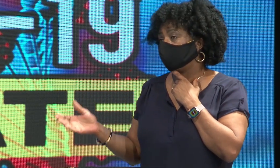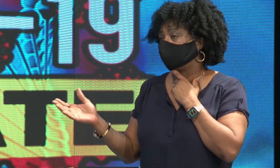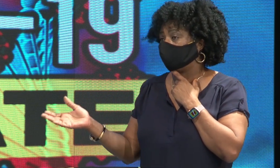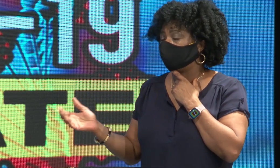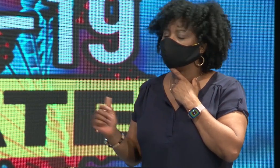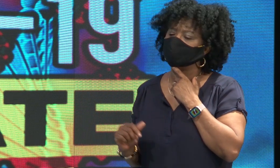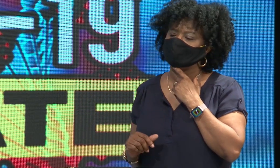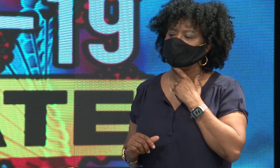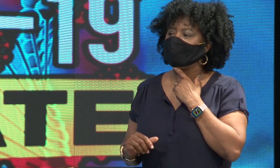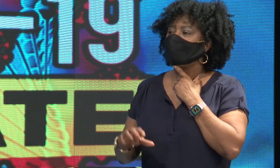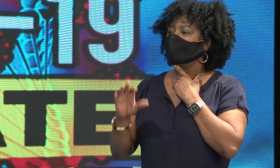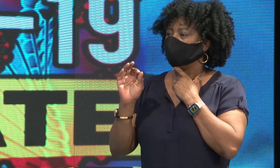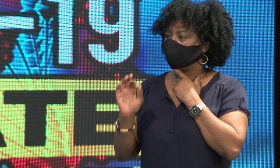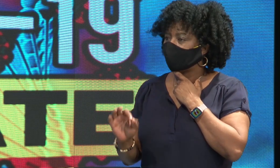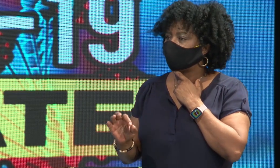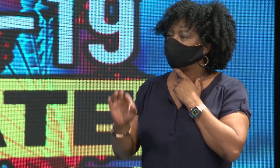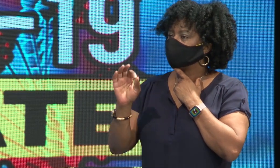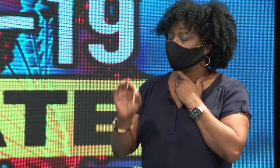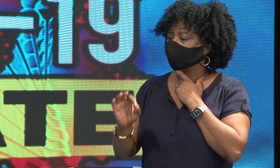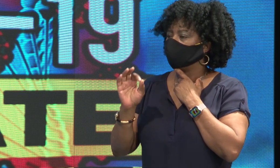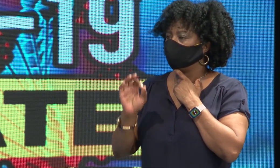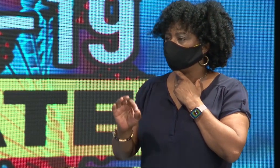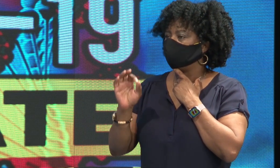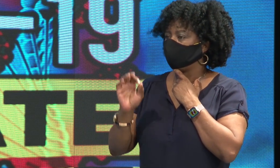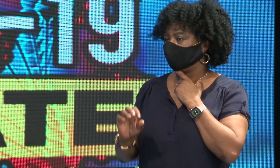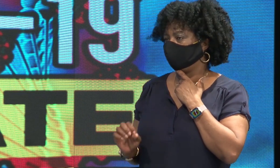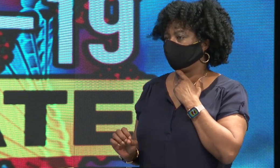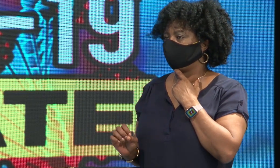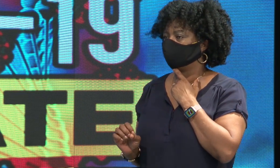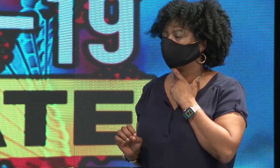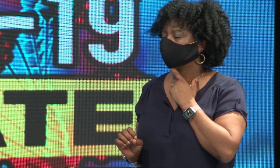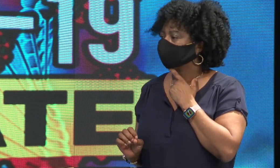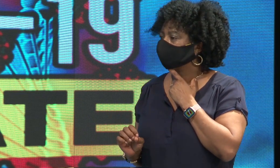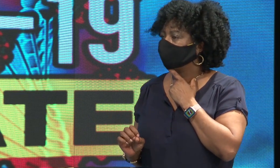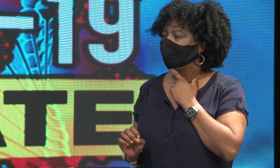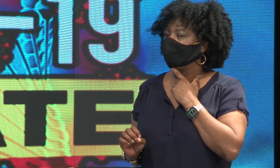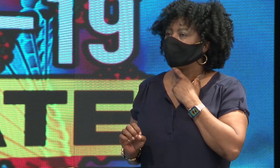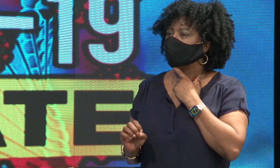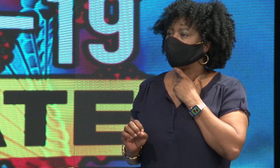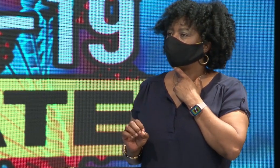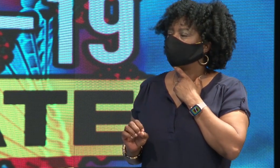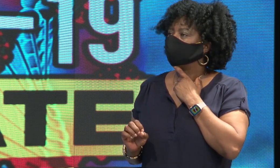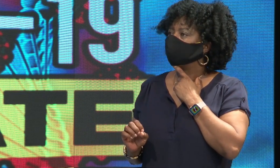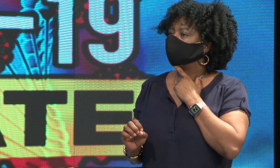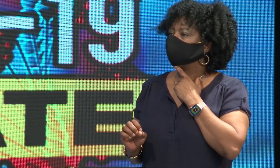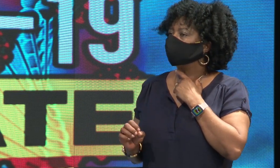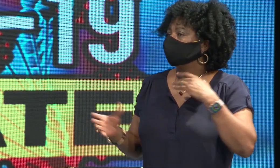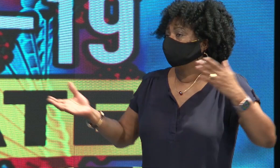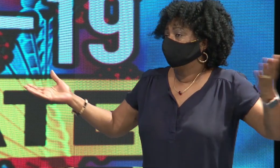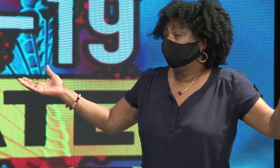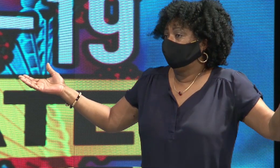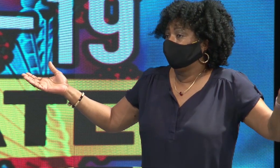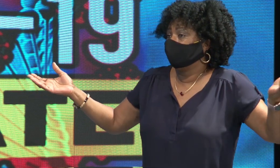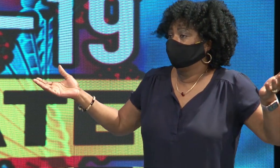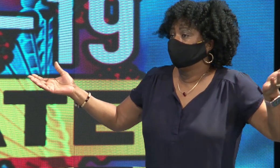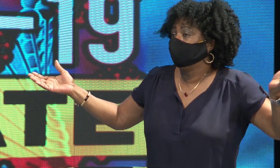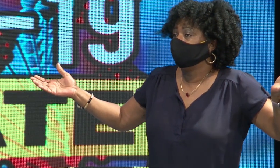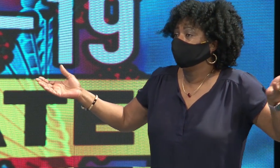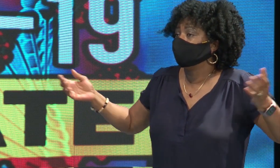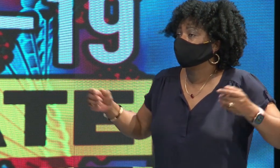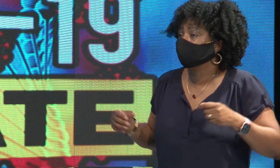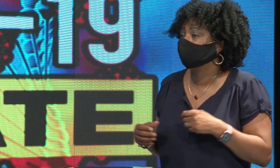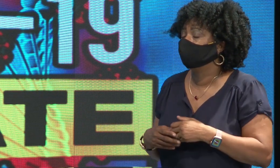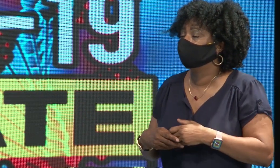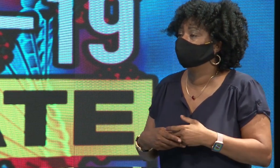op moesten of konden. Maar wij zijn gewoon binnengebleven. Mm-hmm. En hier ben ik. Er is